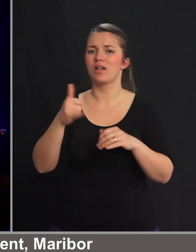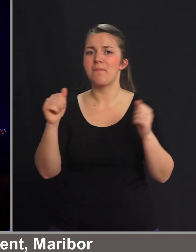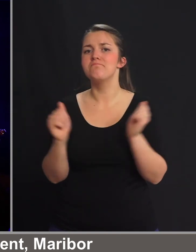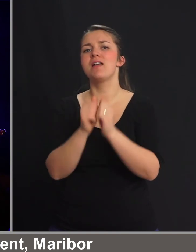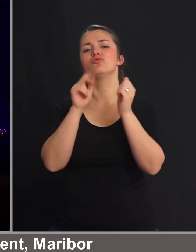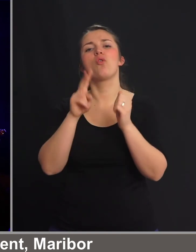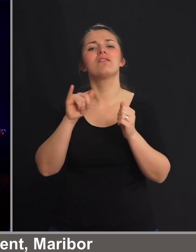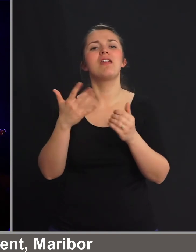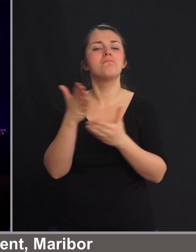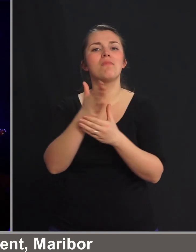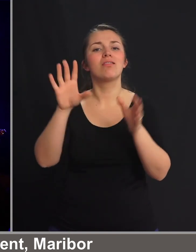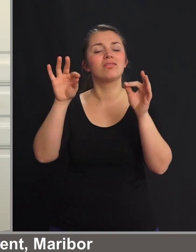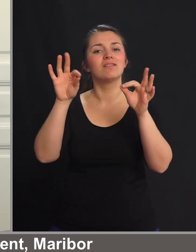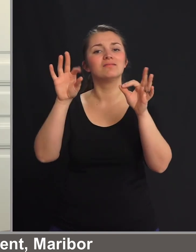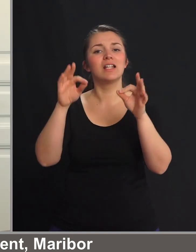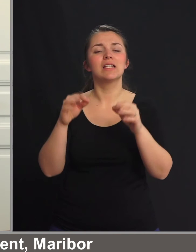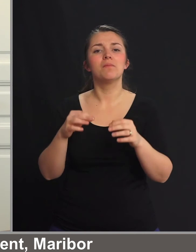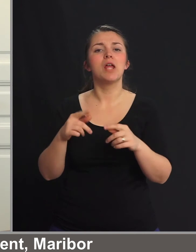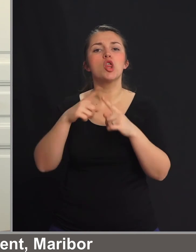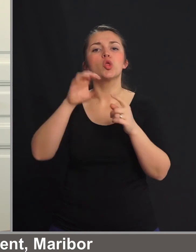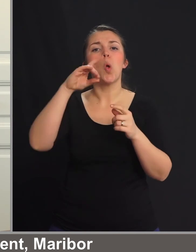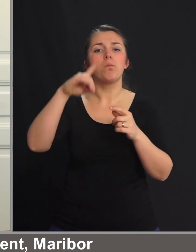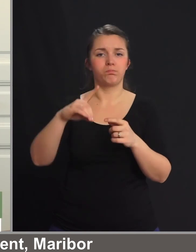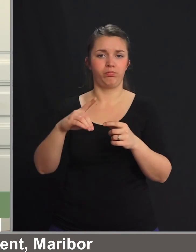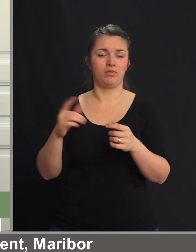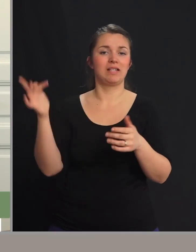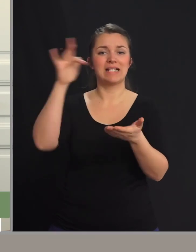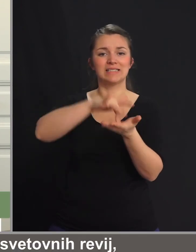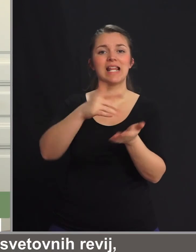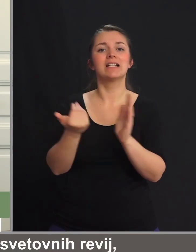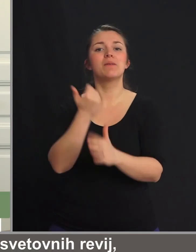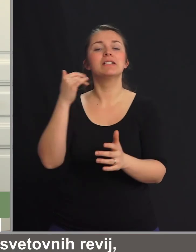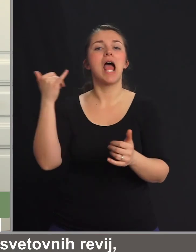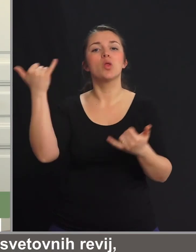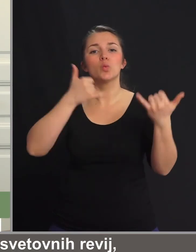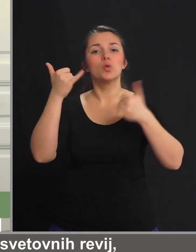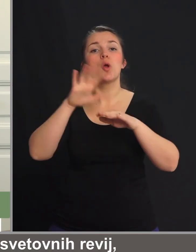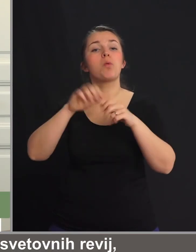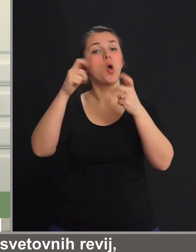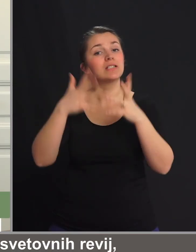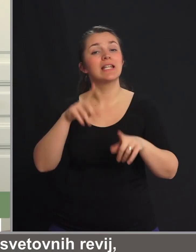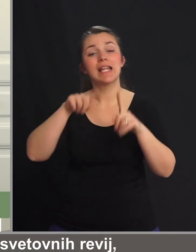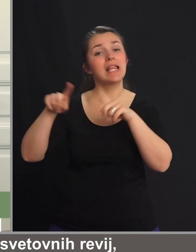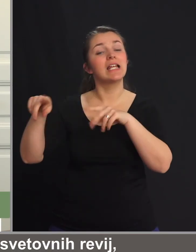je mesto, ki je med 10 top destinacijami za turiste po